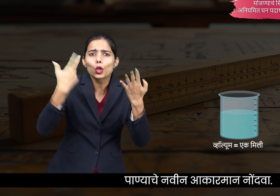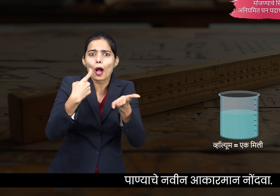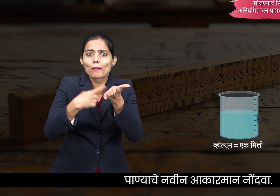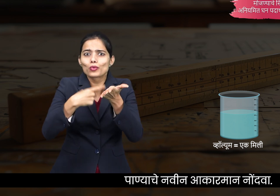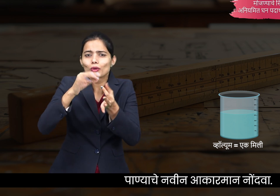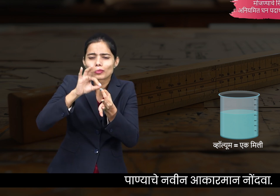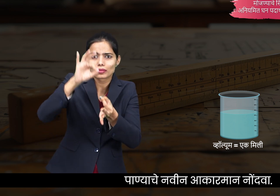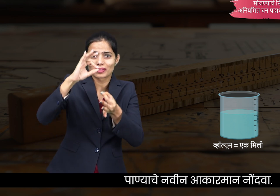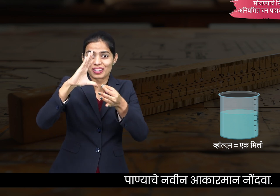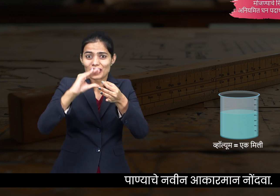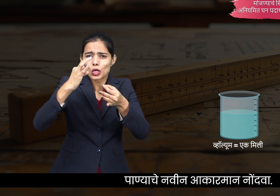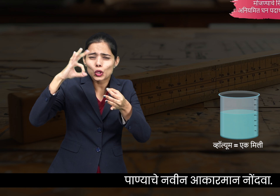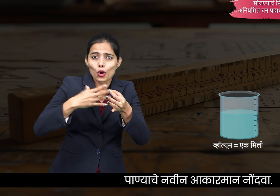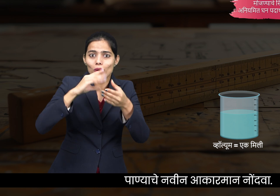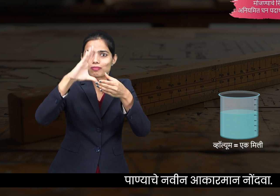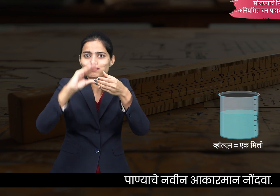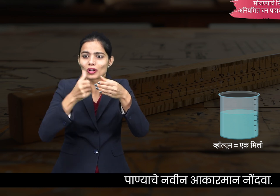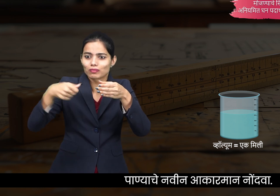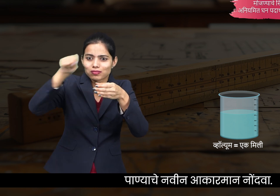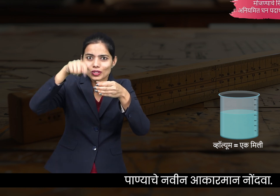पाण्याचे नवीन आकारमान नोंदवा.